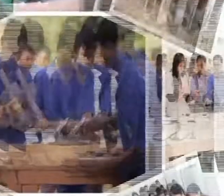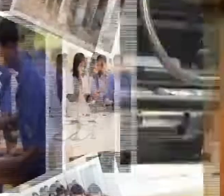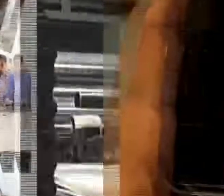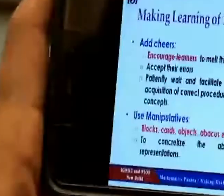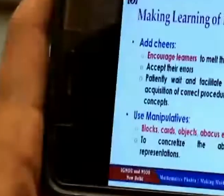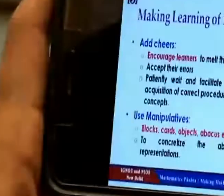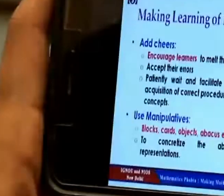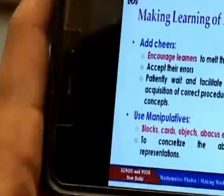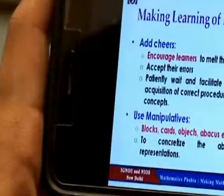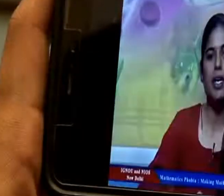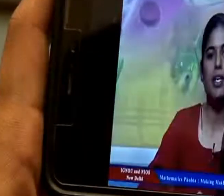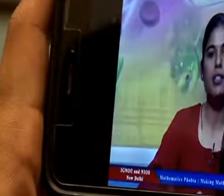करने।